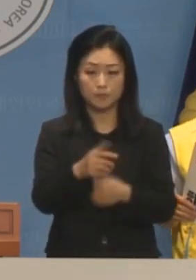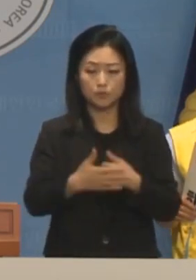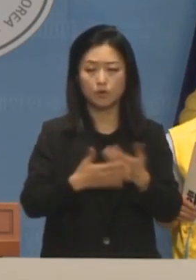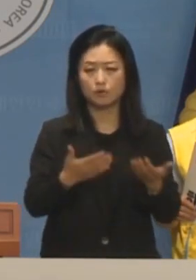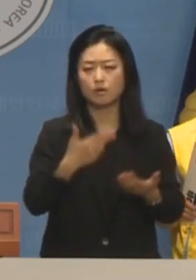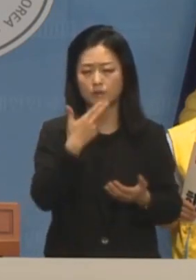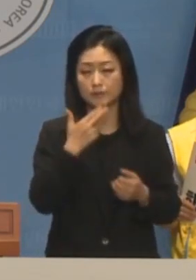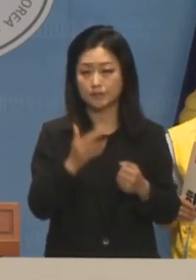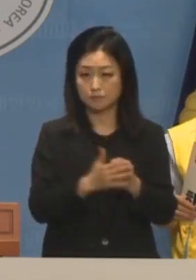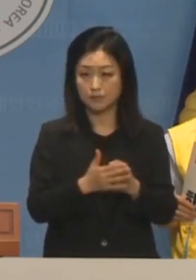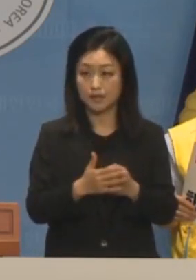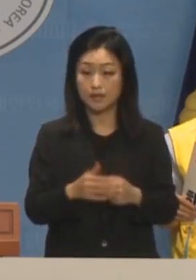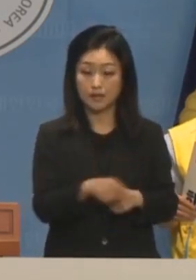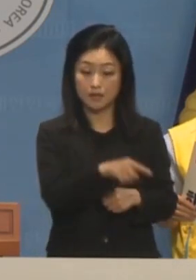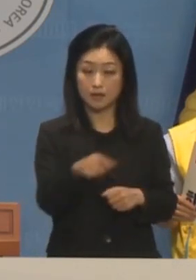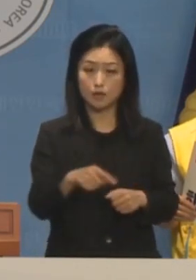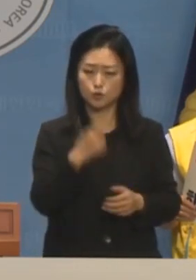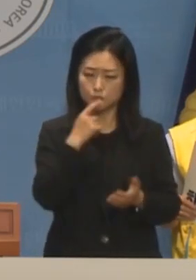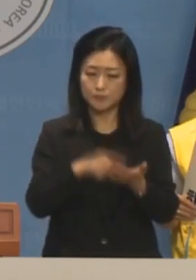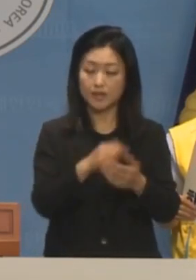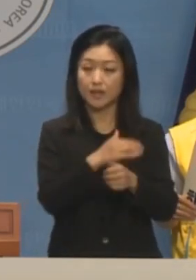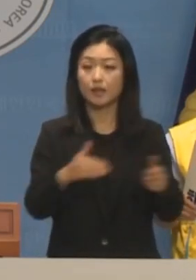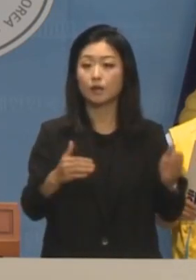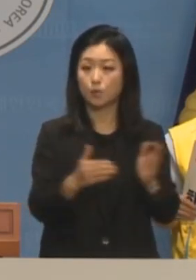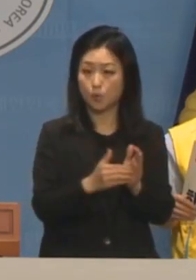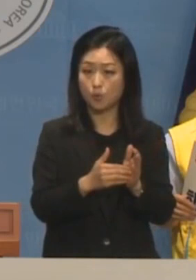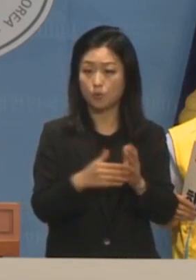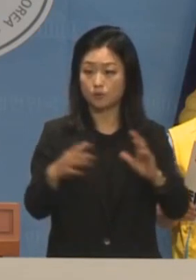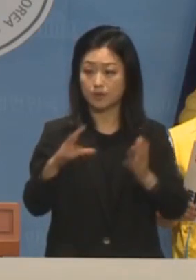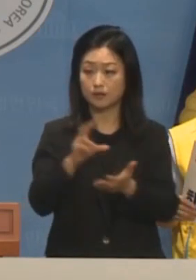때문입니다. 정리해고가 쉽게 되었고, 그리고